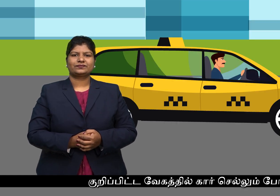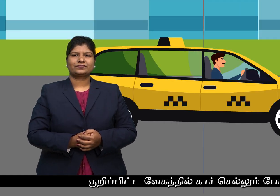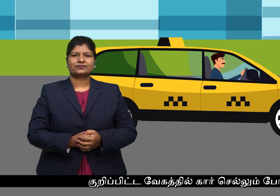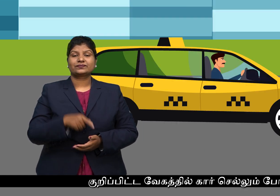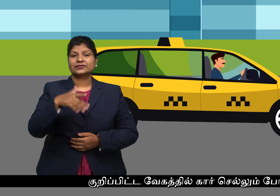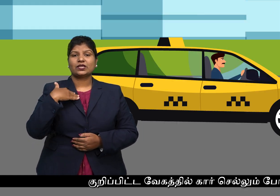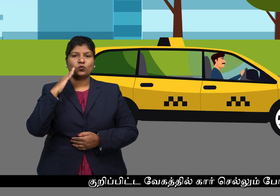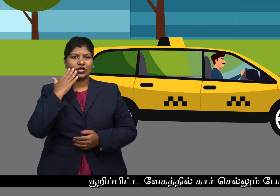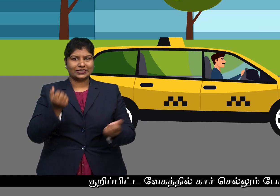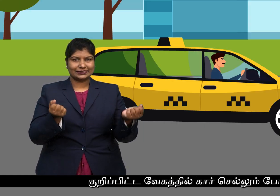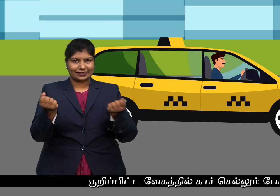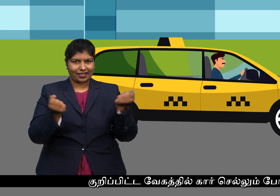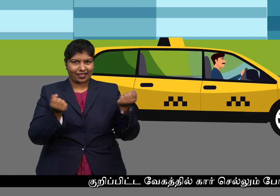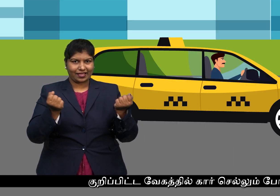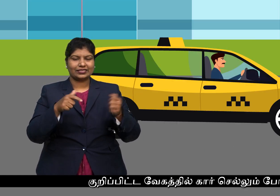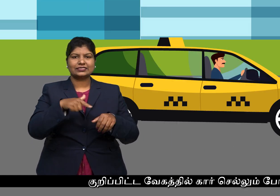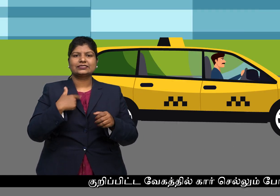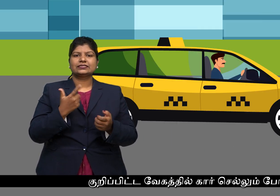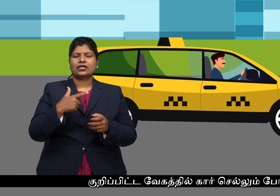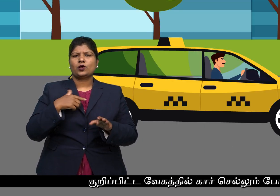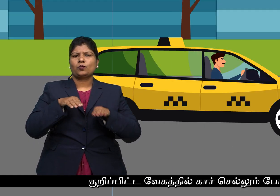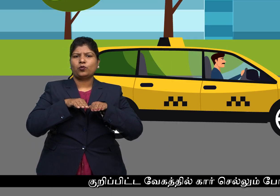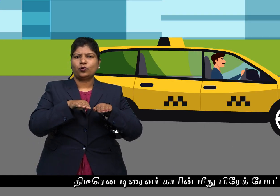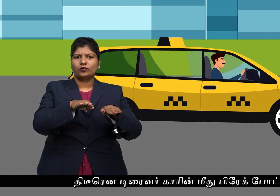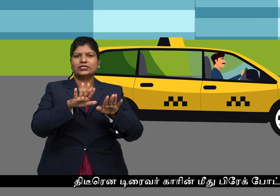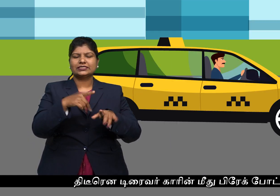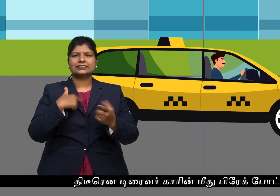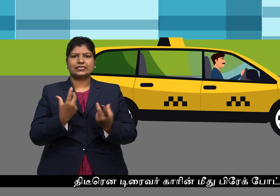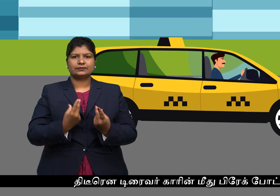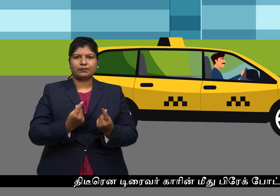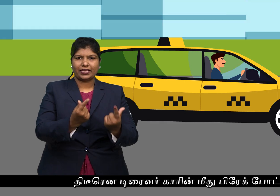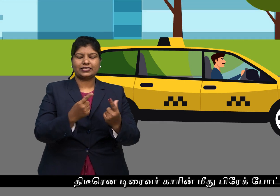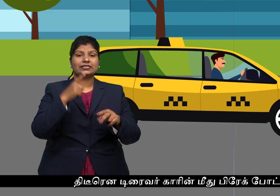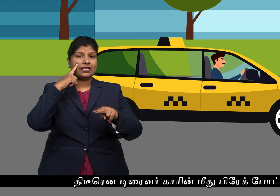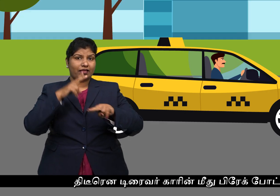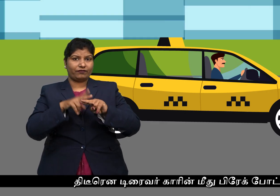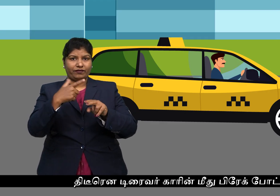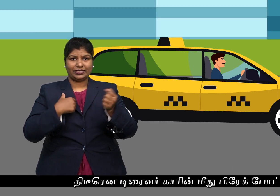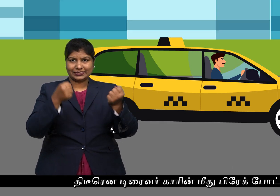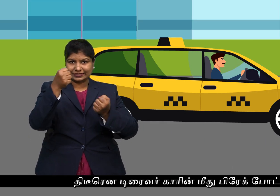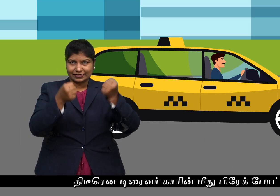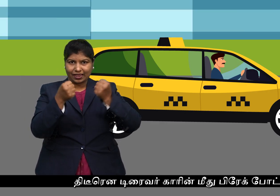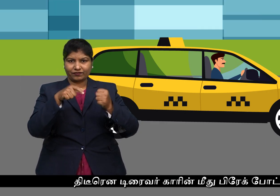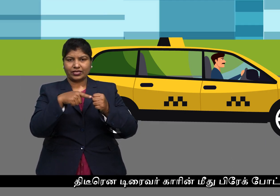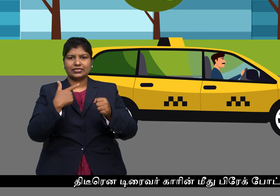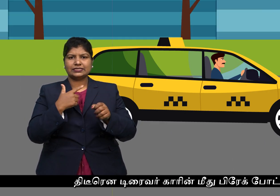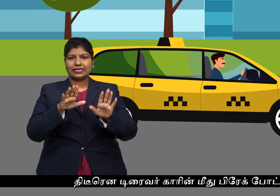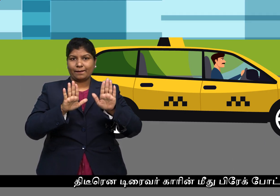குறிப்பிட்ட வேகத்தில் கார் செல்லும்போது திடீரென டிரைவர் காரின் மீது பிரேக் போட்டால்